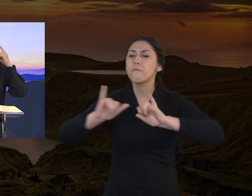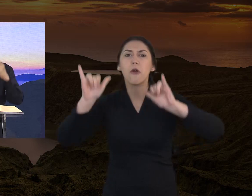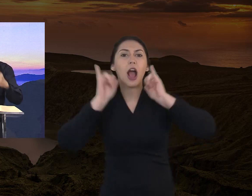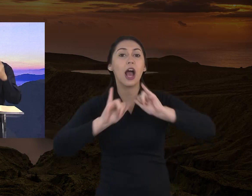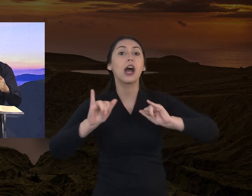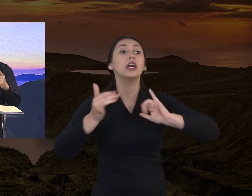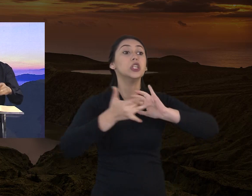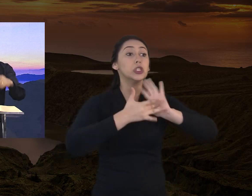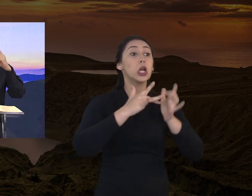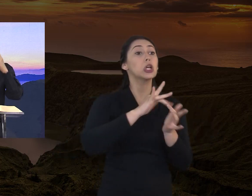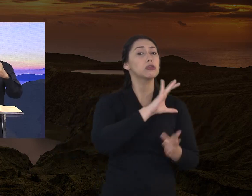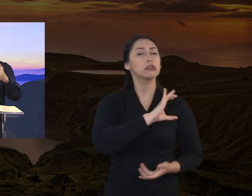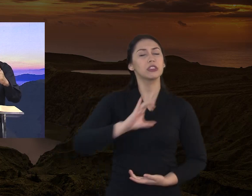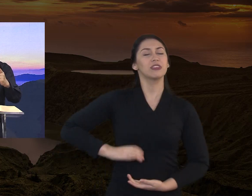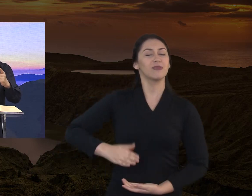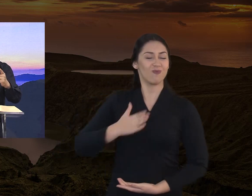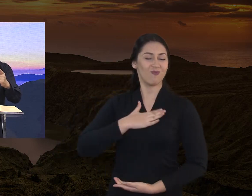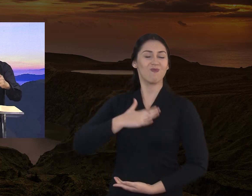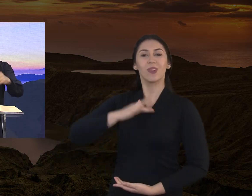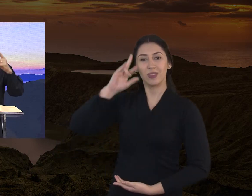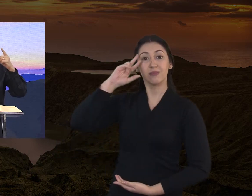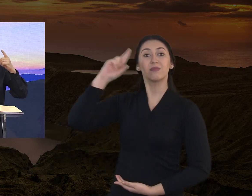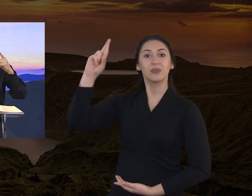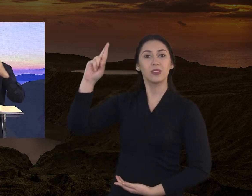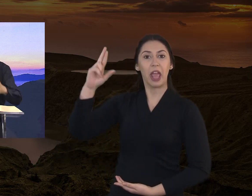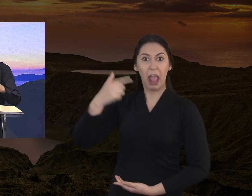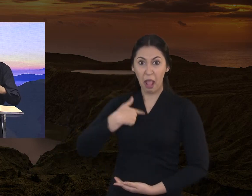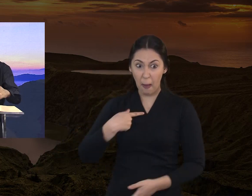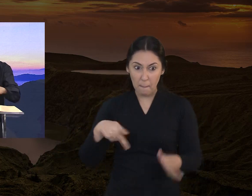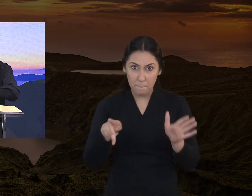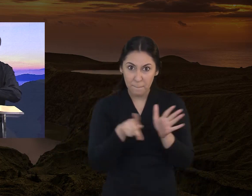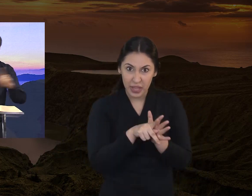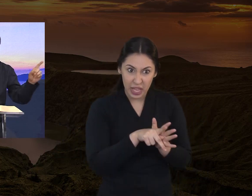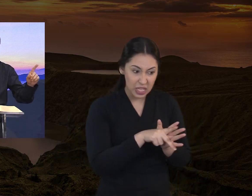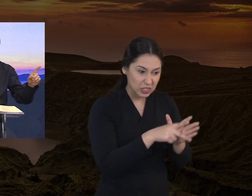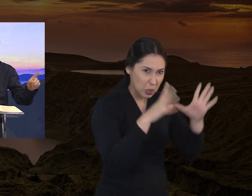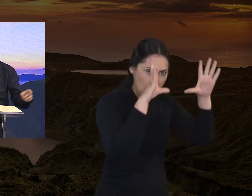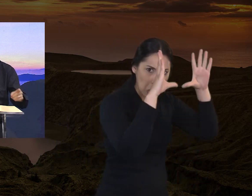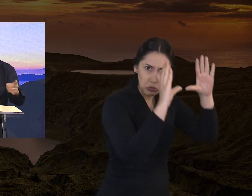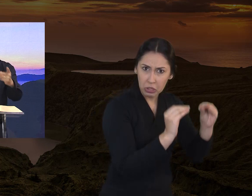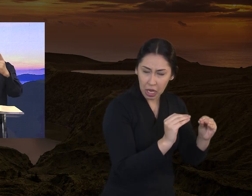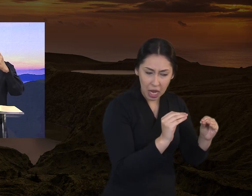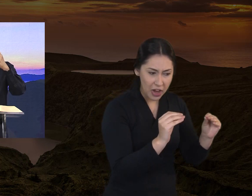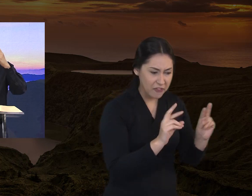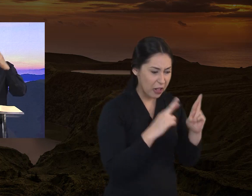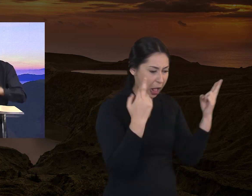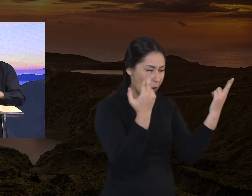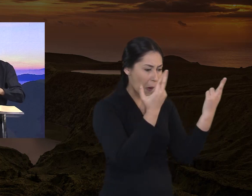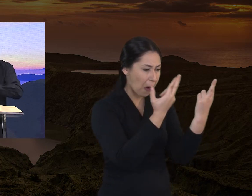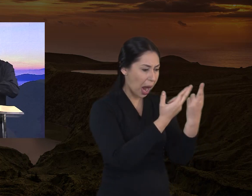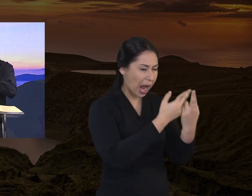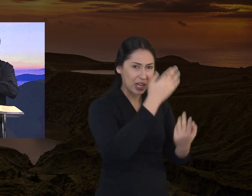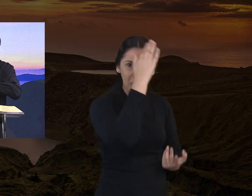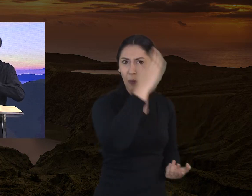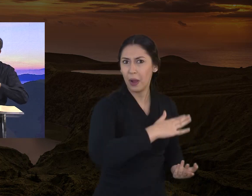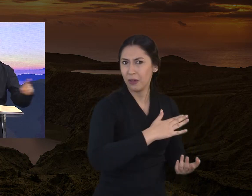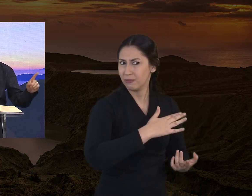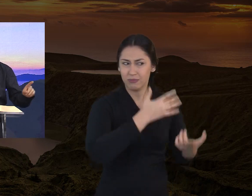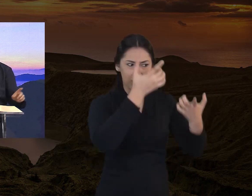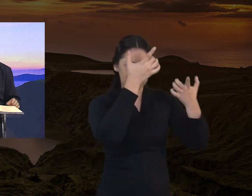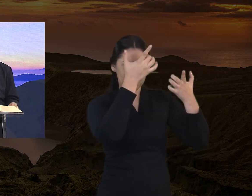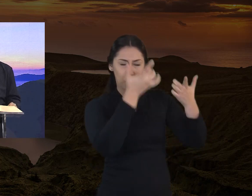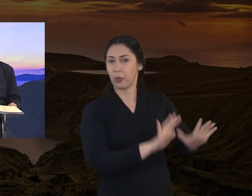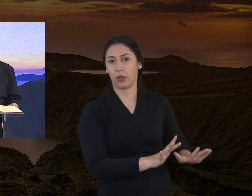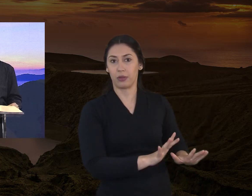que Jesus Cristo agora é o seu Senhor. Você não pertence mais ao império das trevas, não está debaixo mais da escravidão